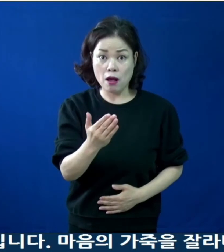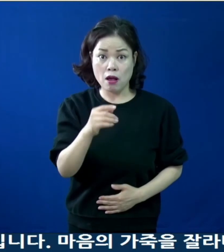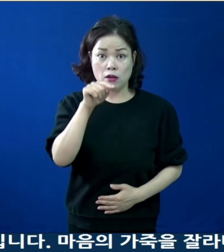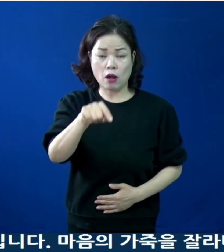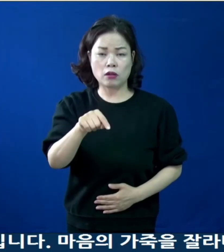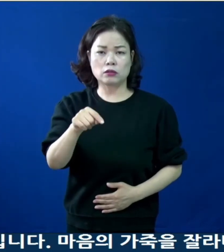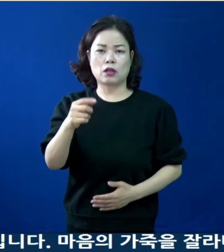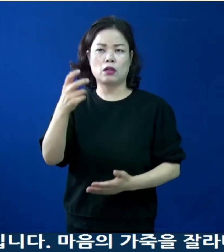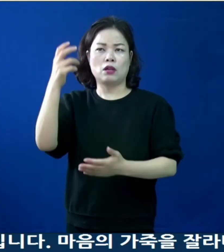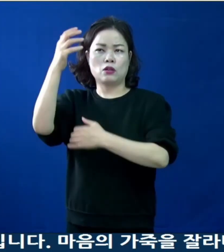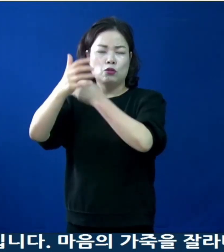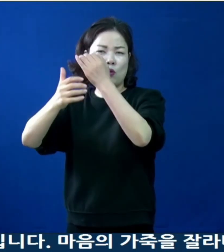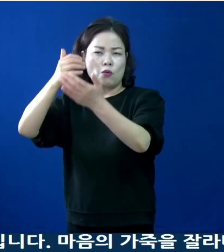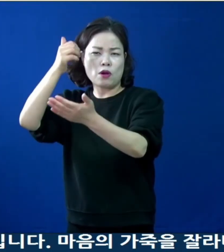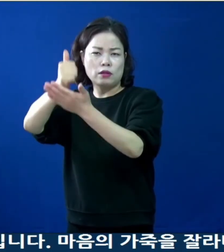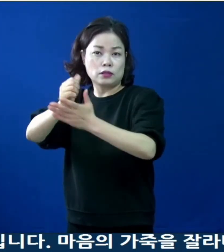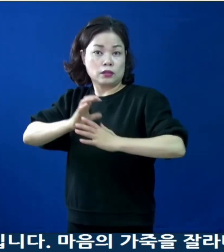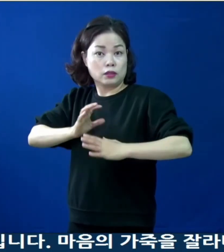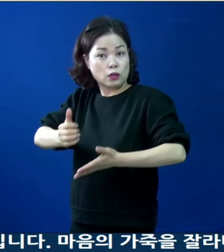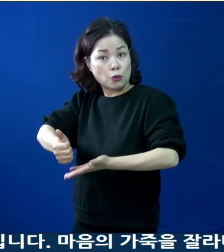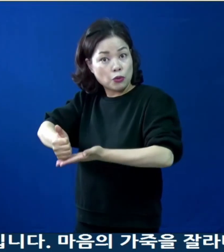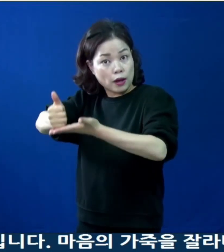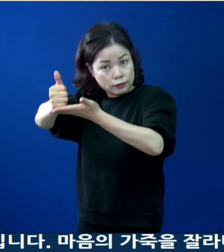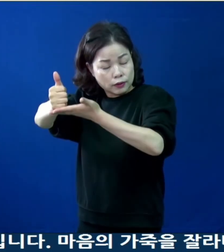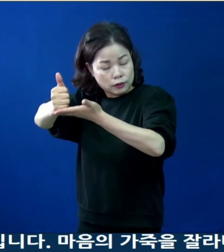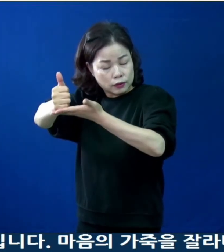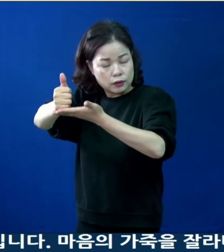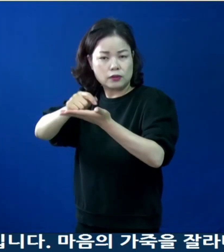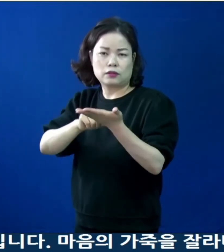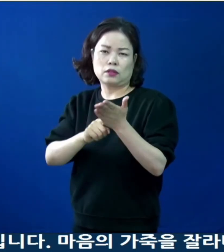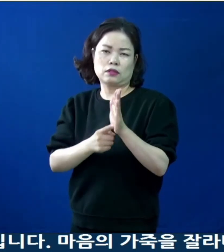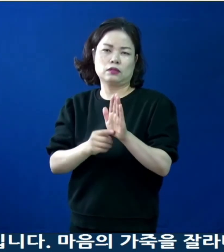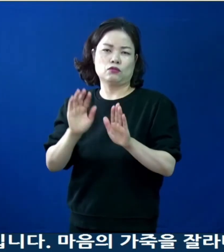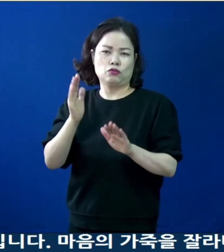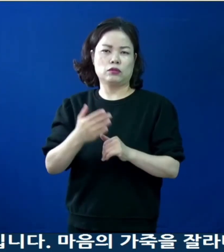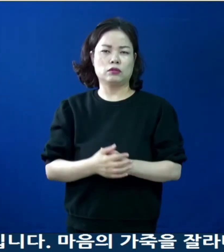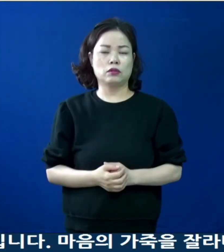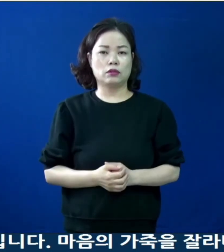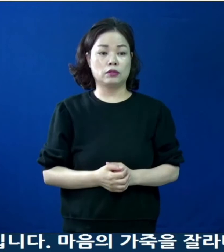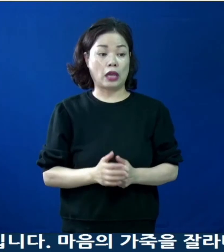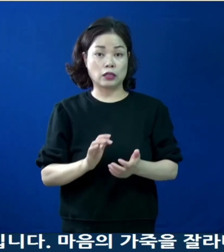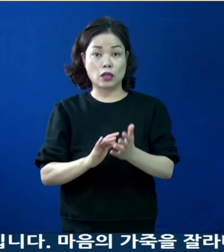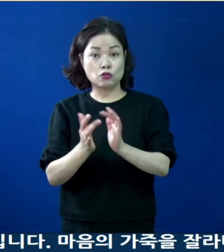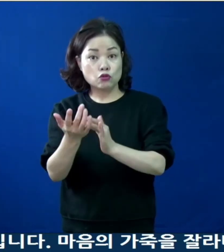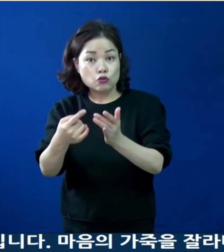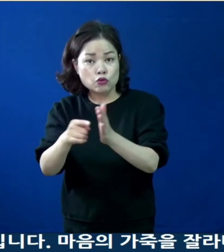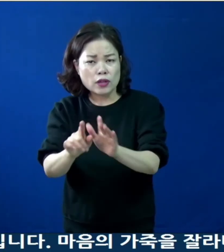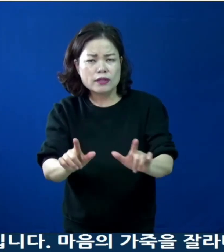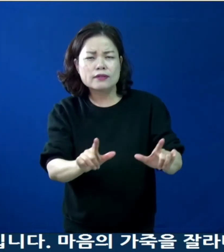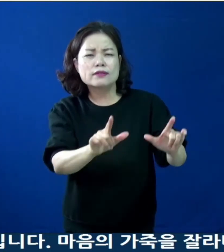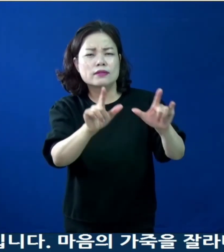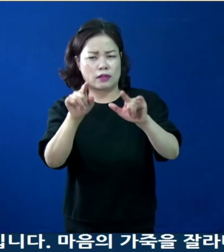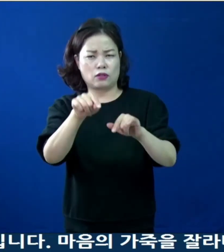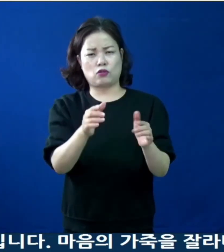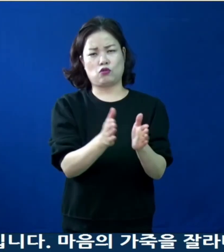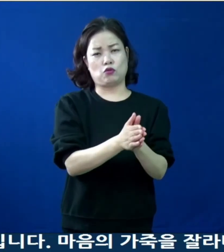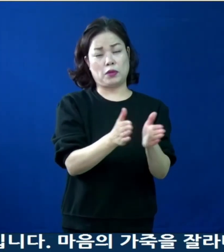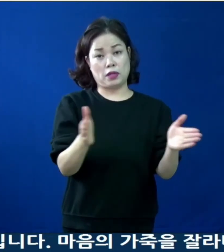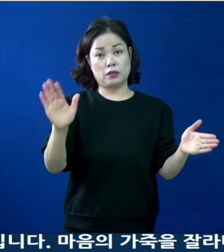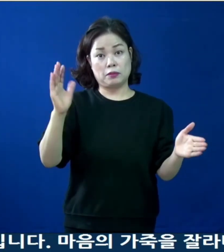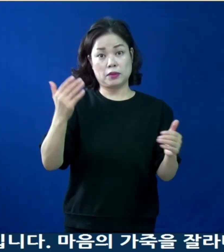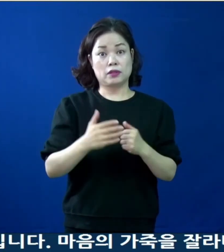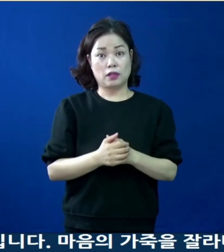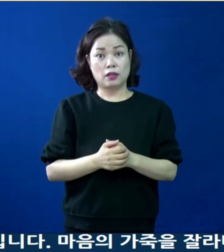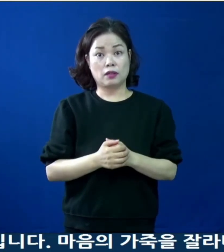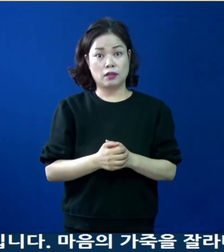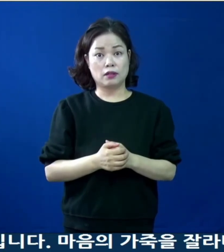거기에서 여호와를 참되게 경외하는 것이 나오는 것이죠. 예수를 위해 산다는 것은 여기서 출발하는 거예요.